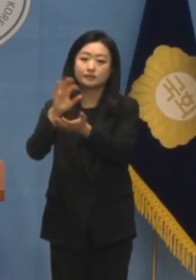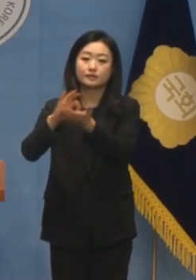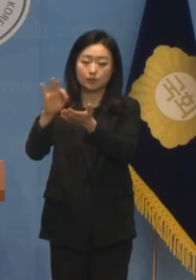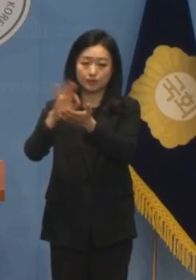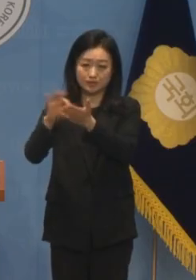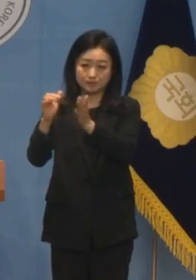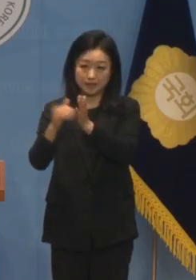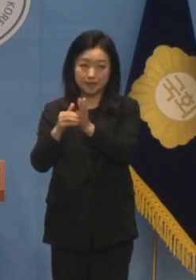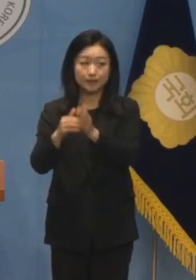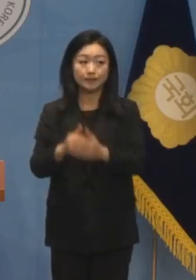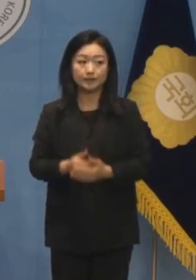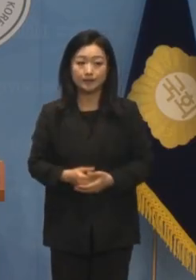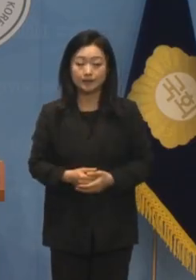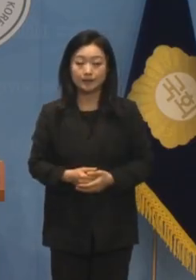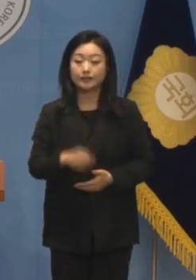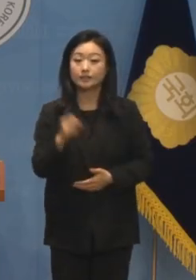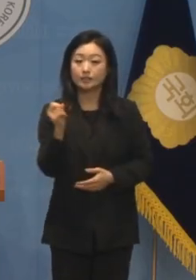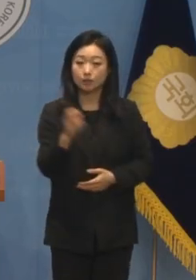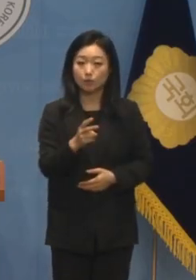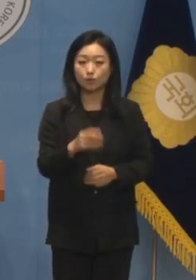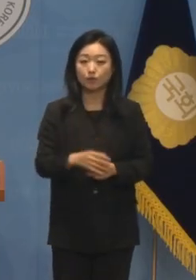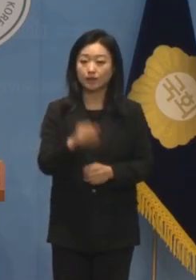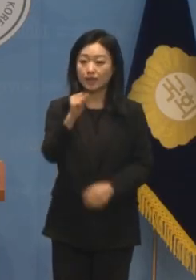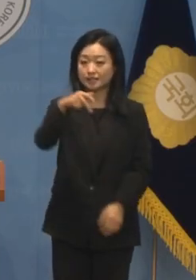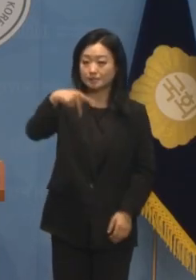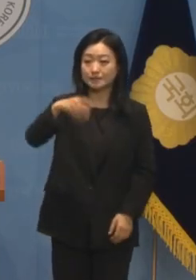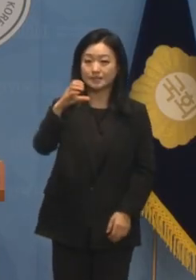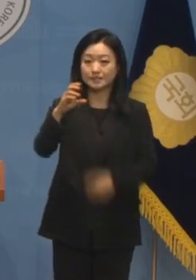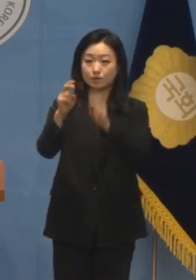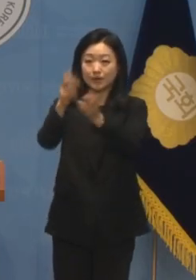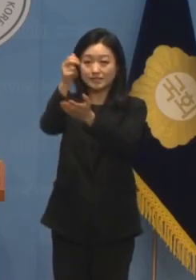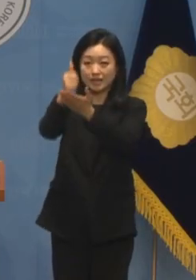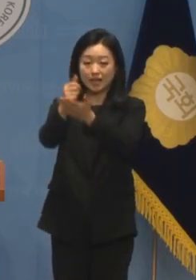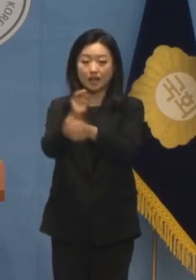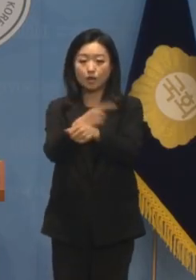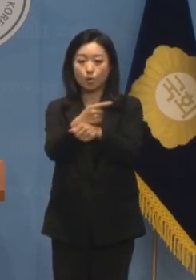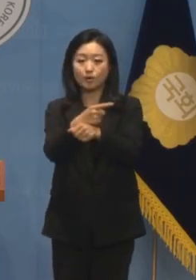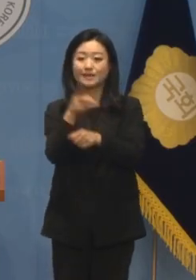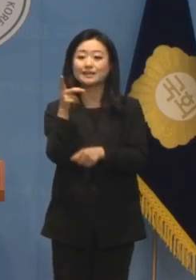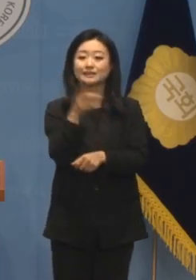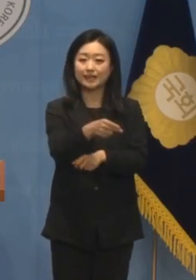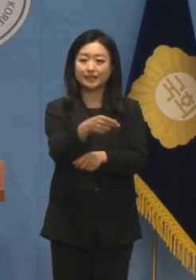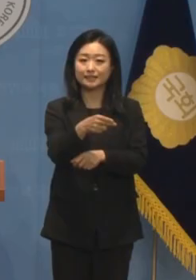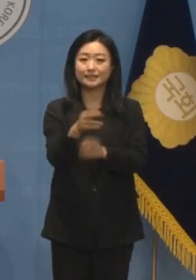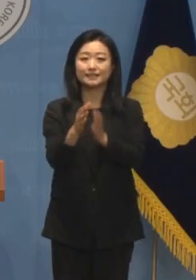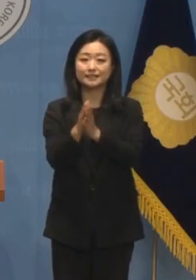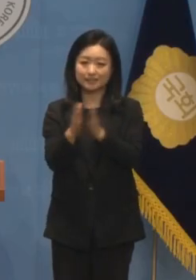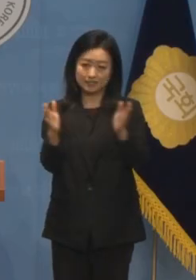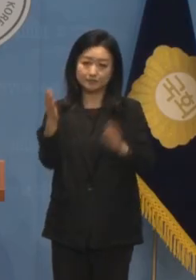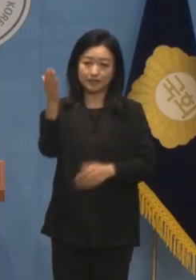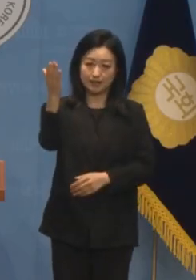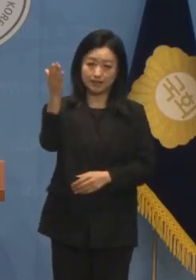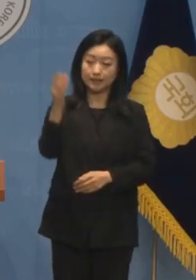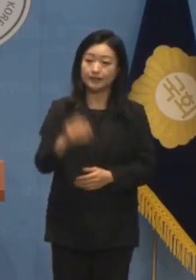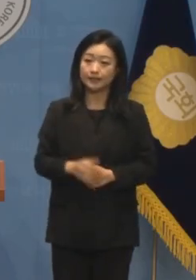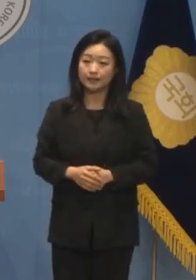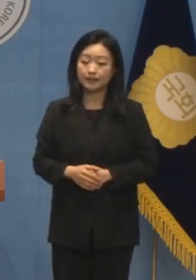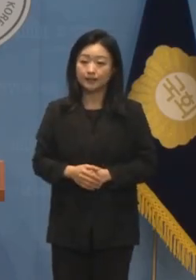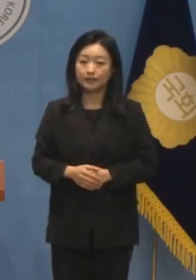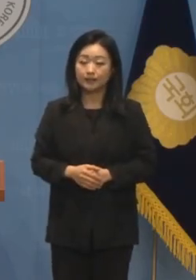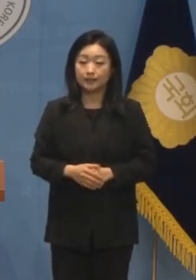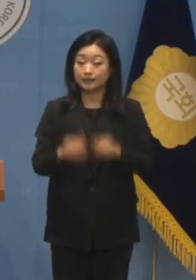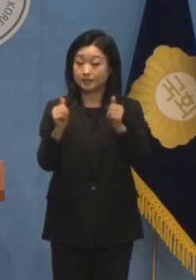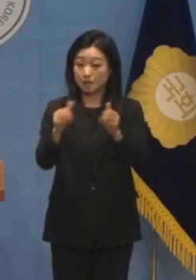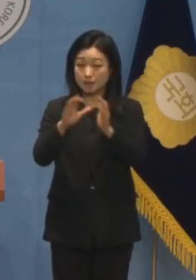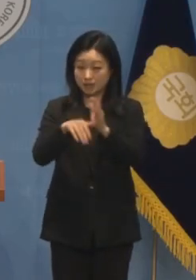밝혀졌습니다. 게다가 허영일 SPC 회장의 꼬리 자르기도 본격 시동을 걸었습니다.